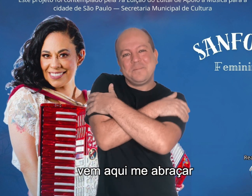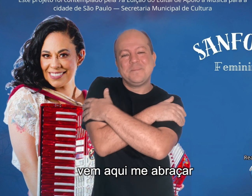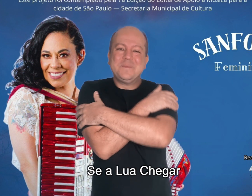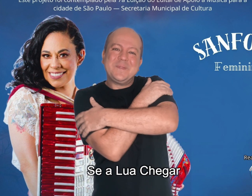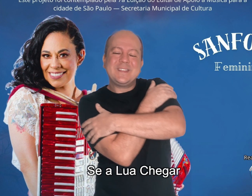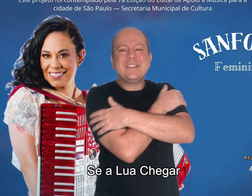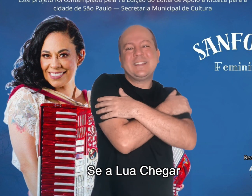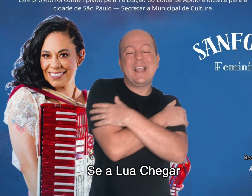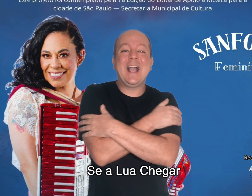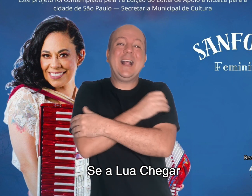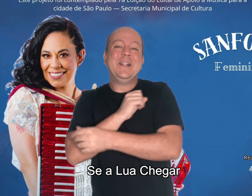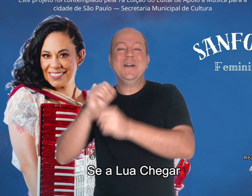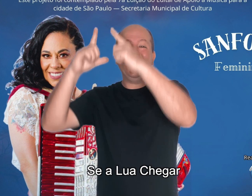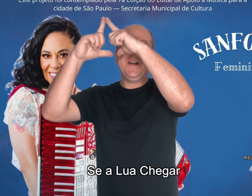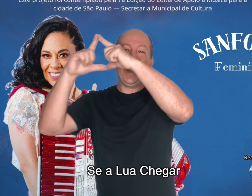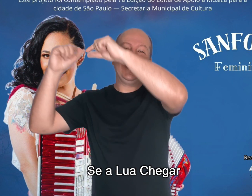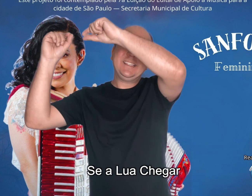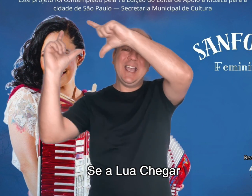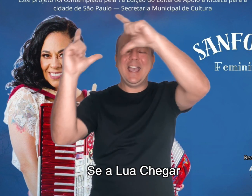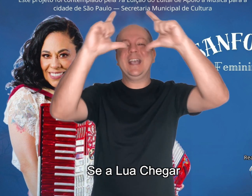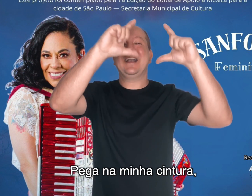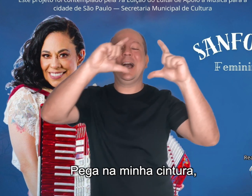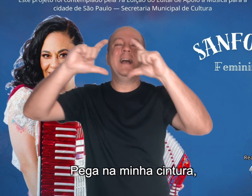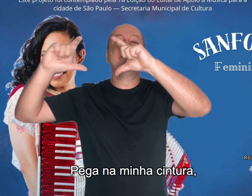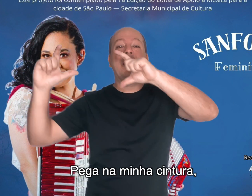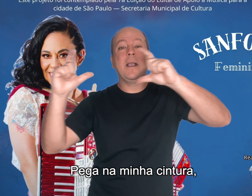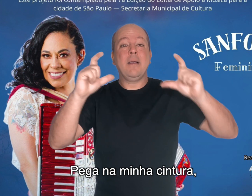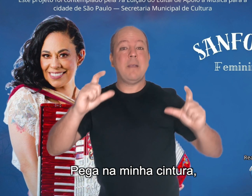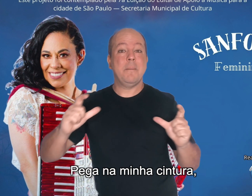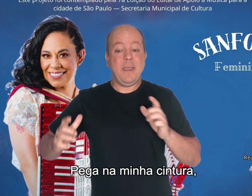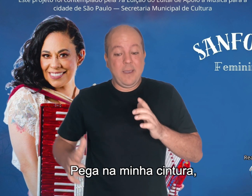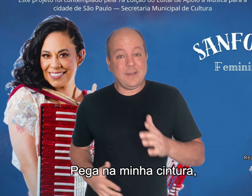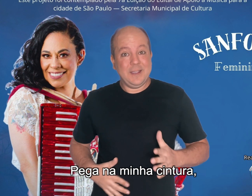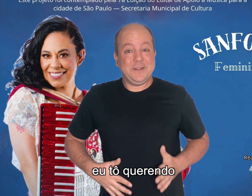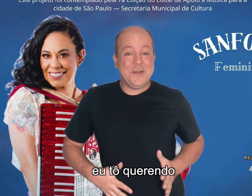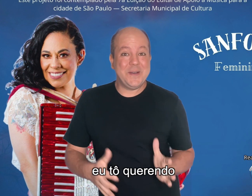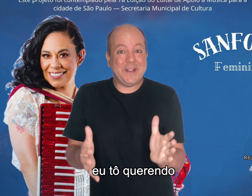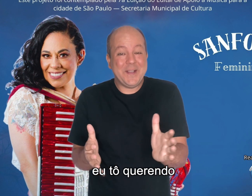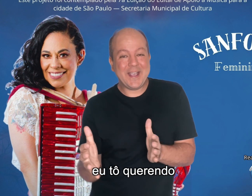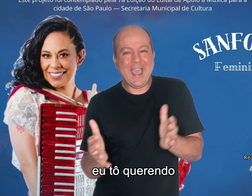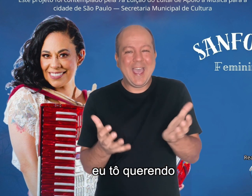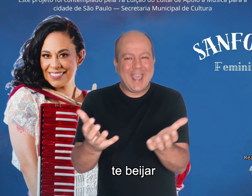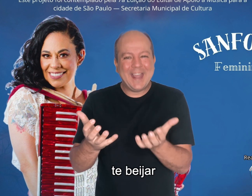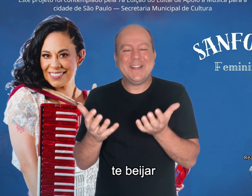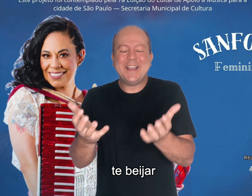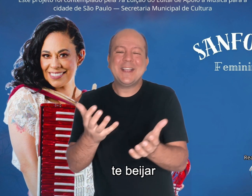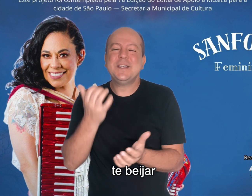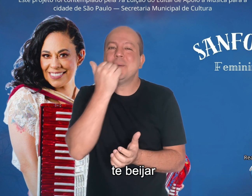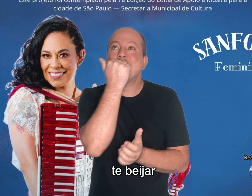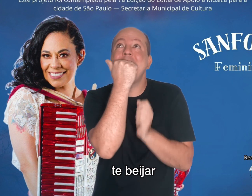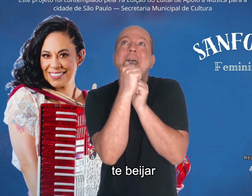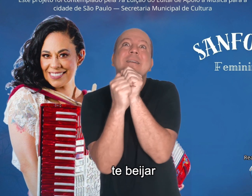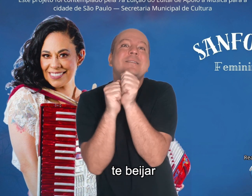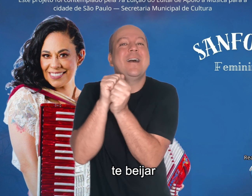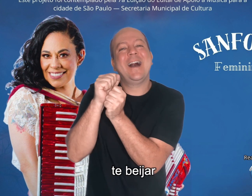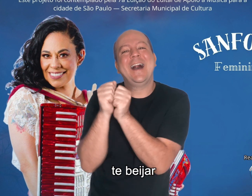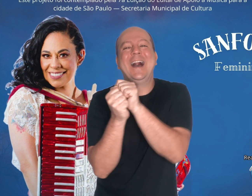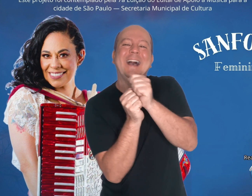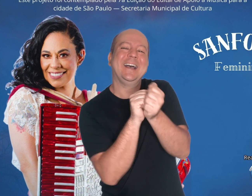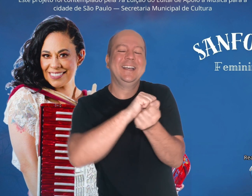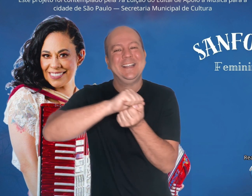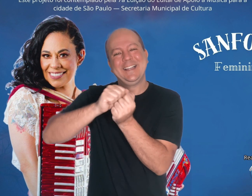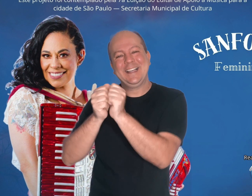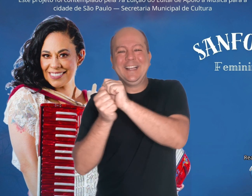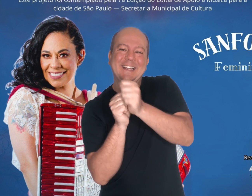abraçar se a lua chegar pega na minha cintura eu tô querendo te beijar